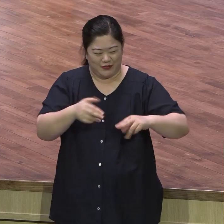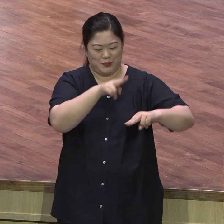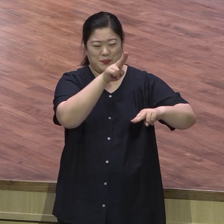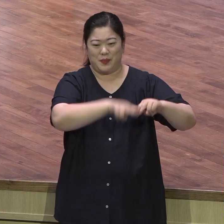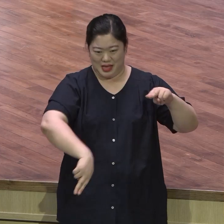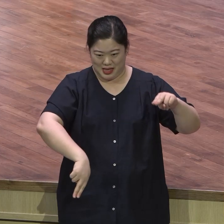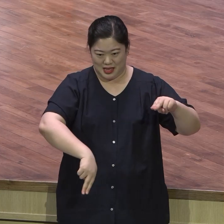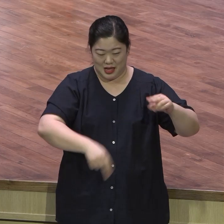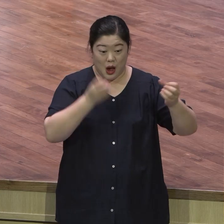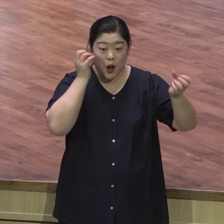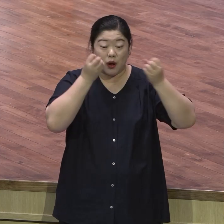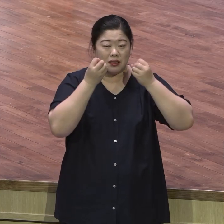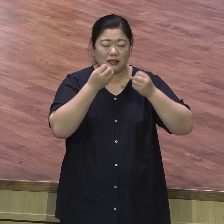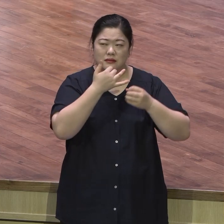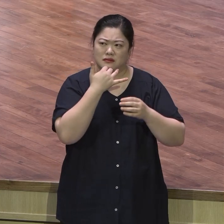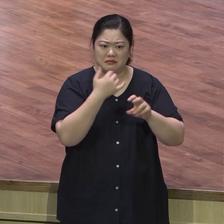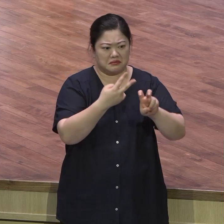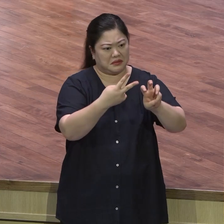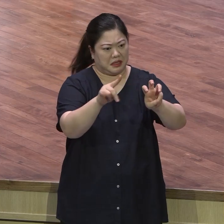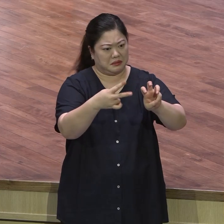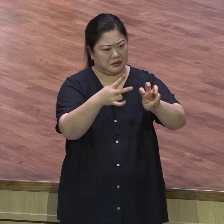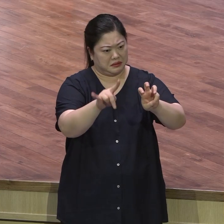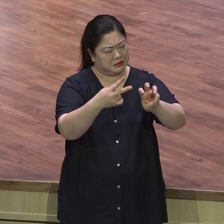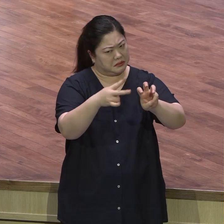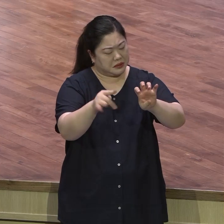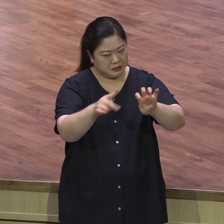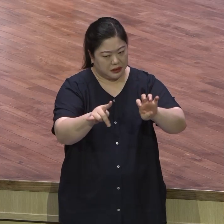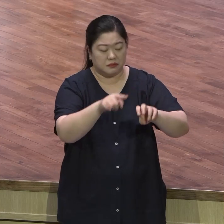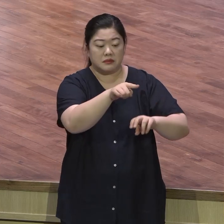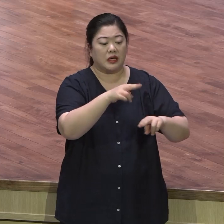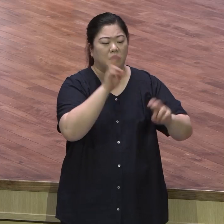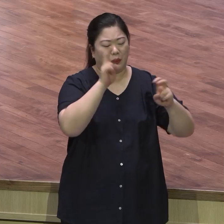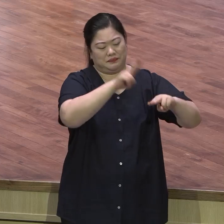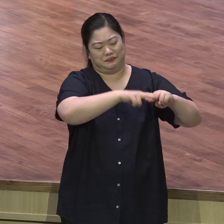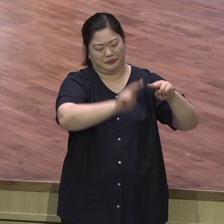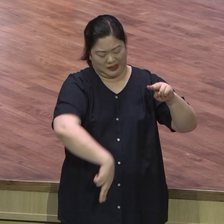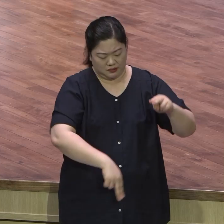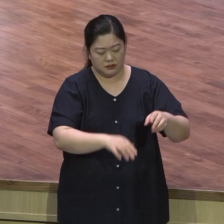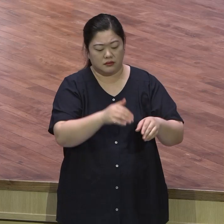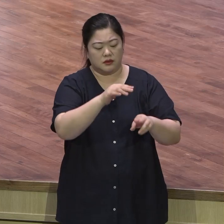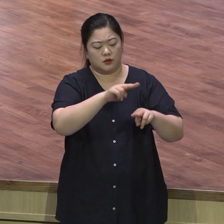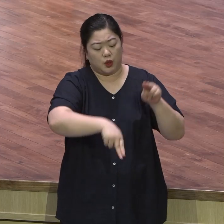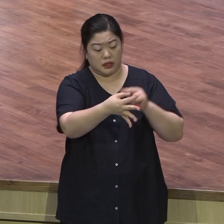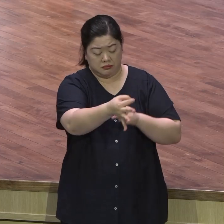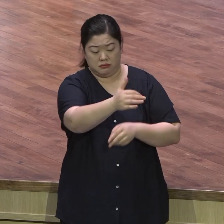그런 감동을 저는 매주 여러분 헌신통에 보고 있습니다.